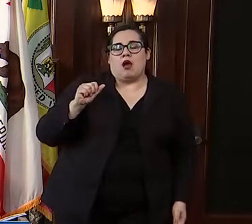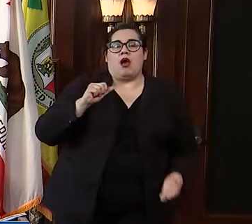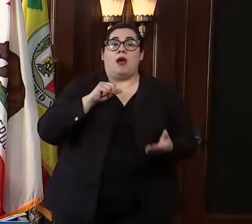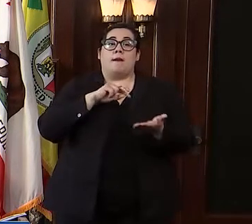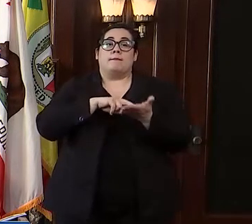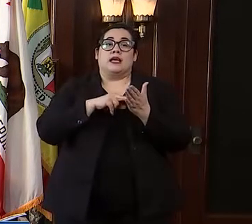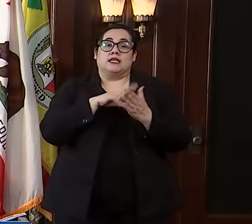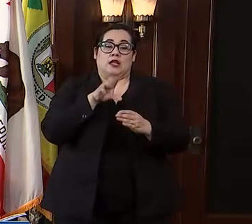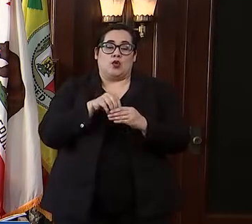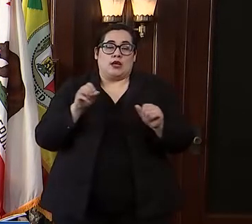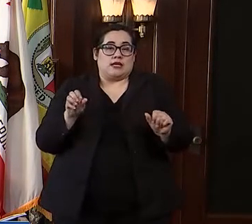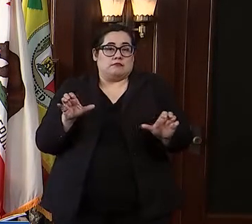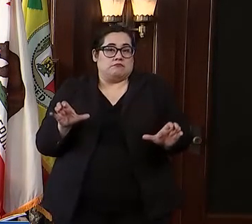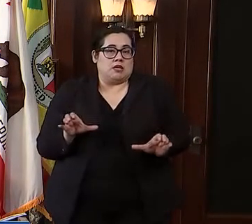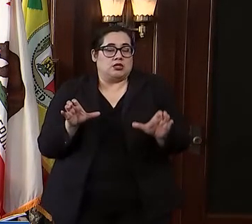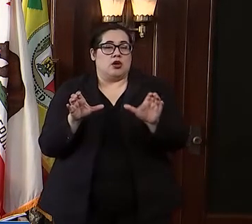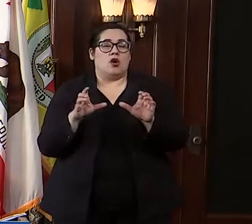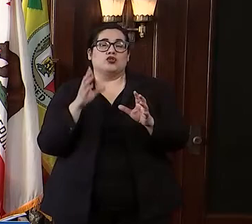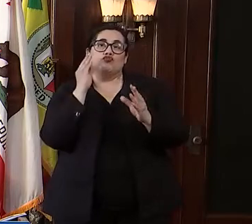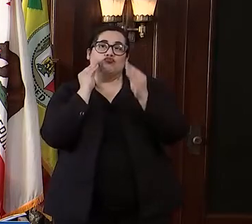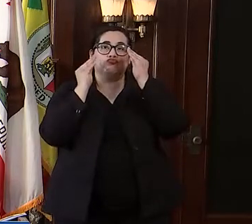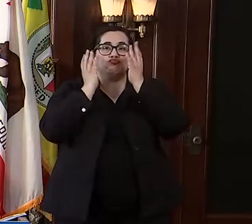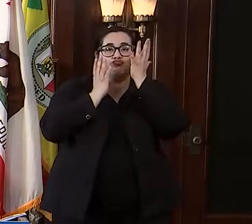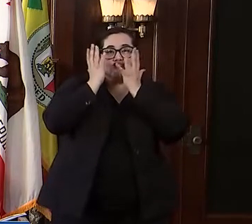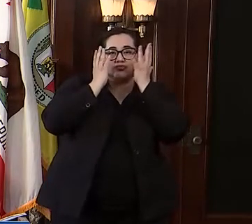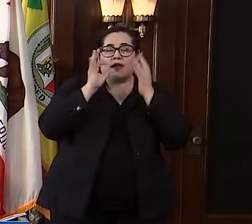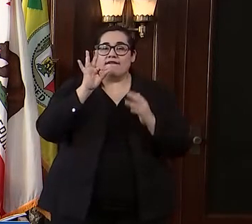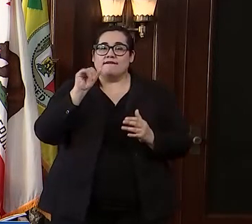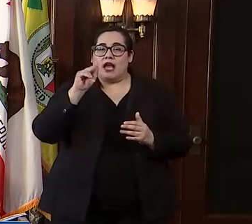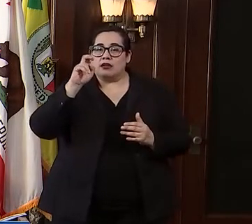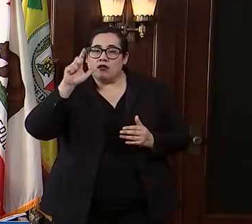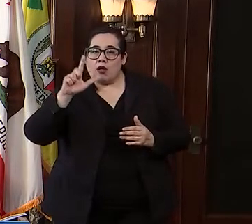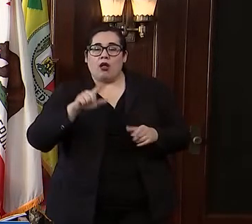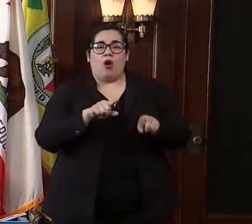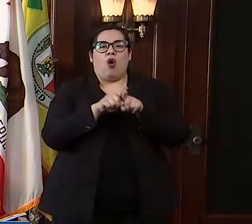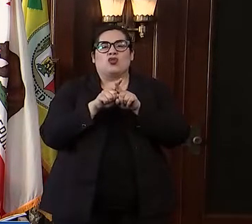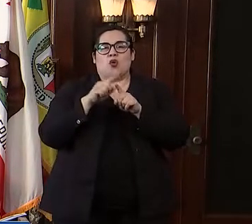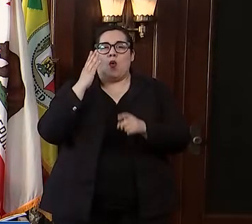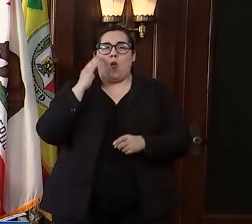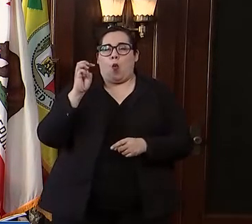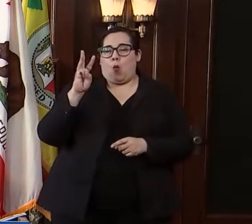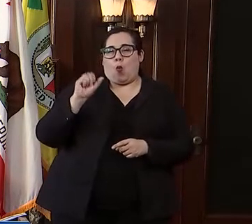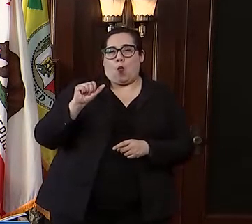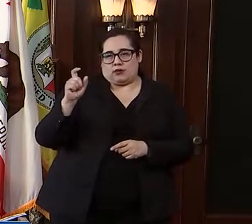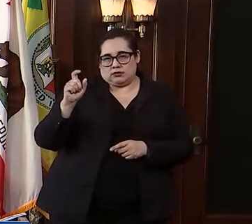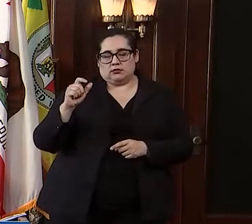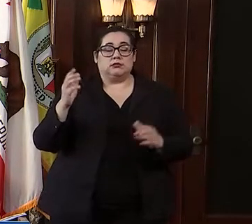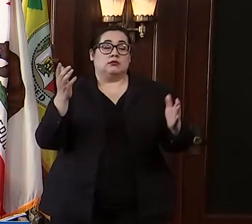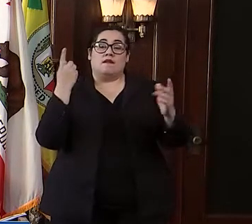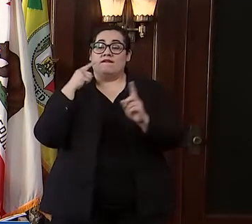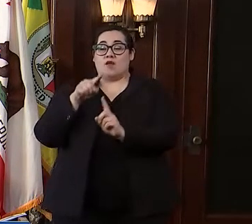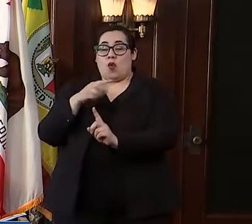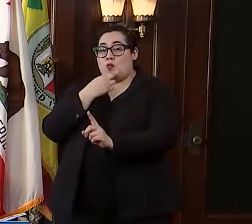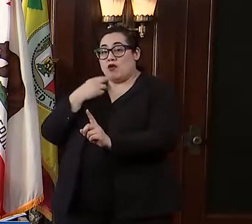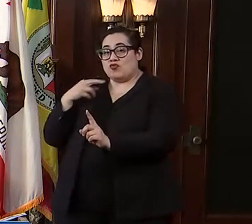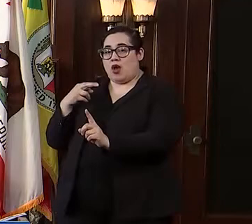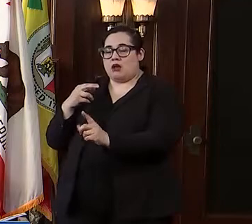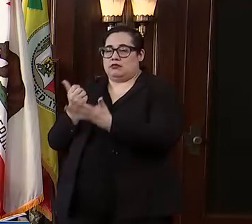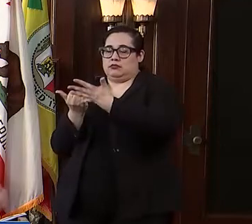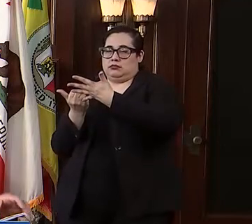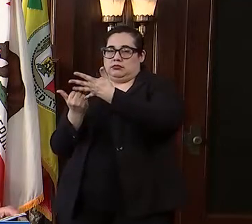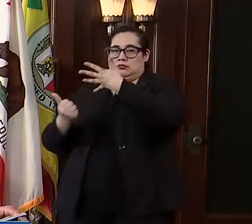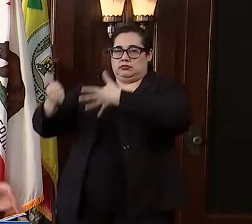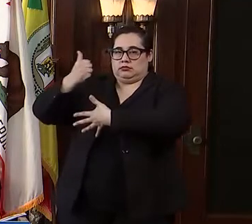incluyendo masaje, faciales y depilación de cera. Para restaurantes será